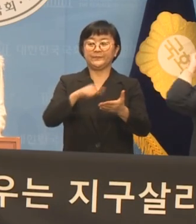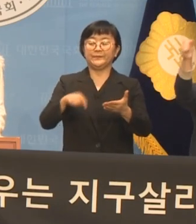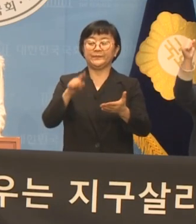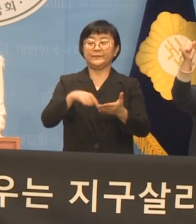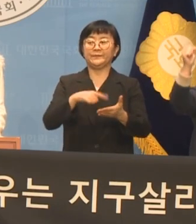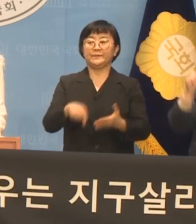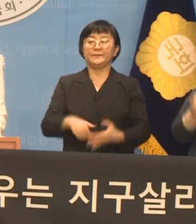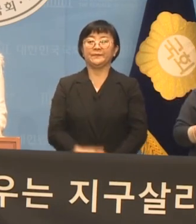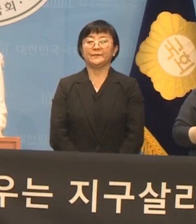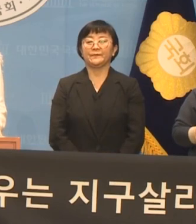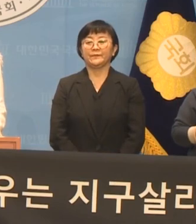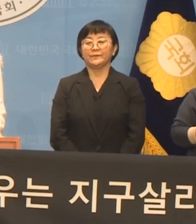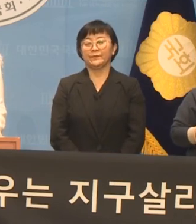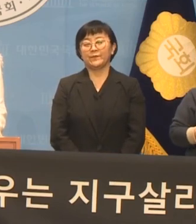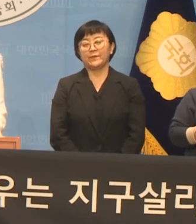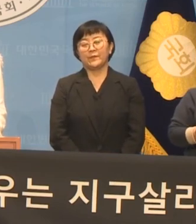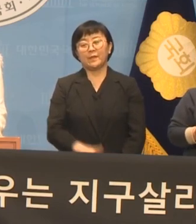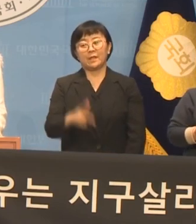갑자